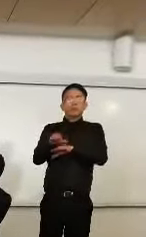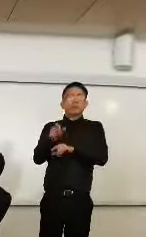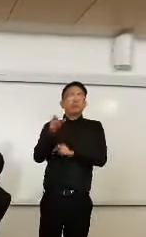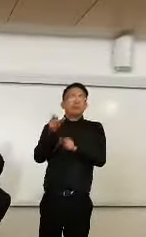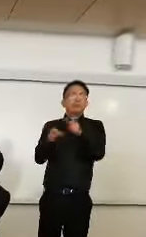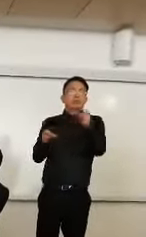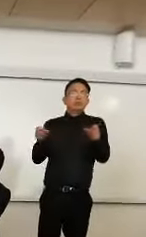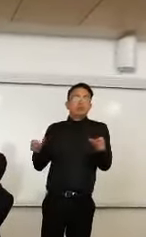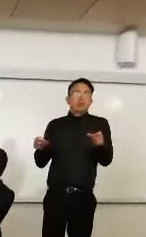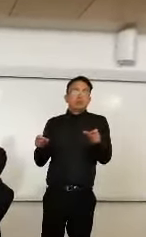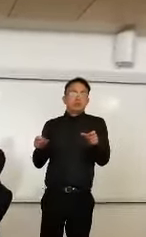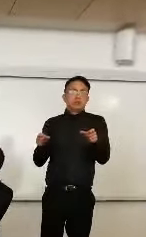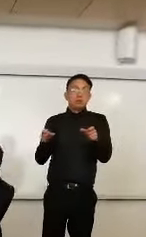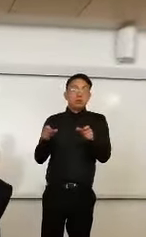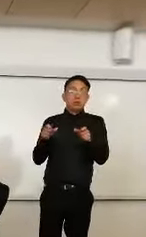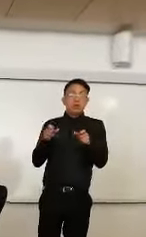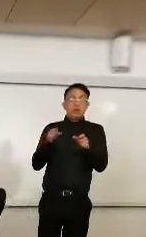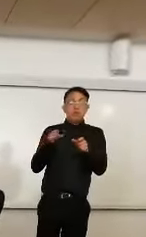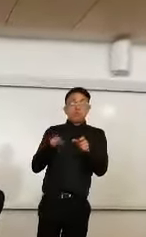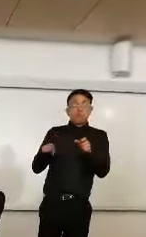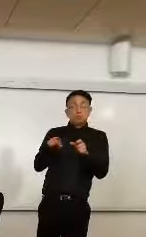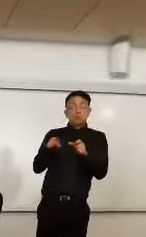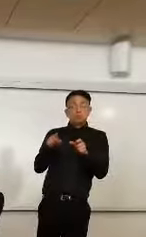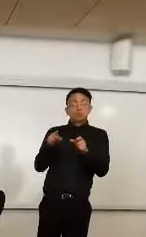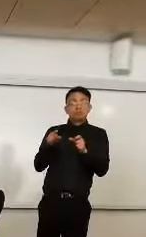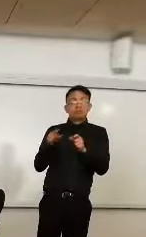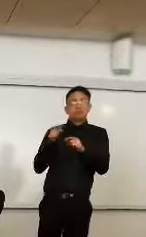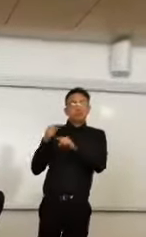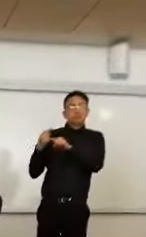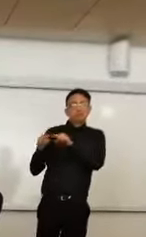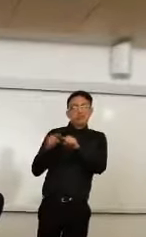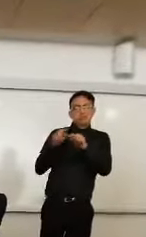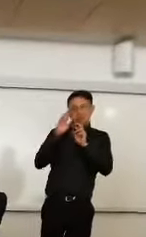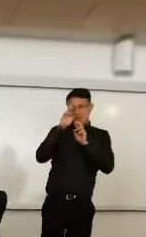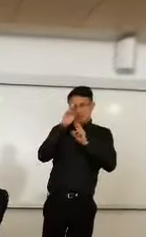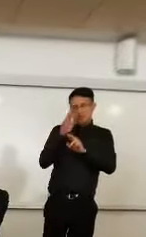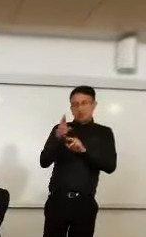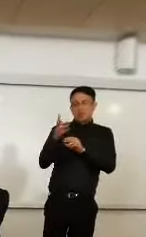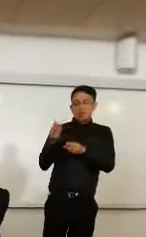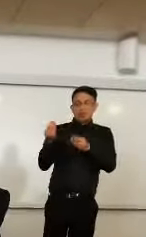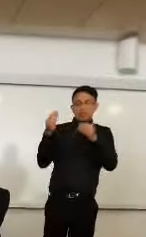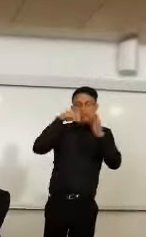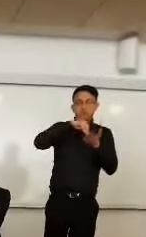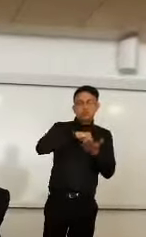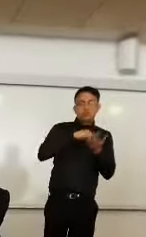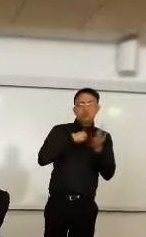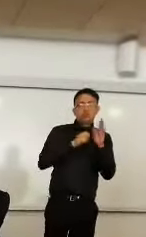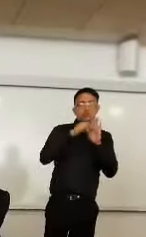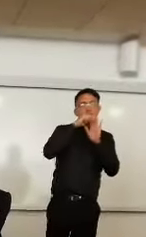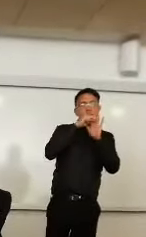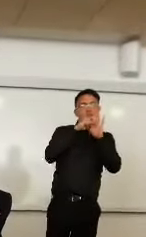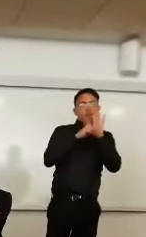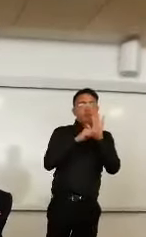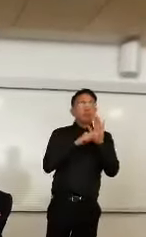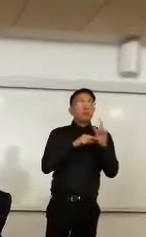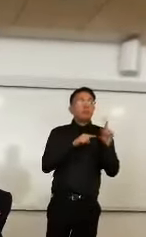que tuvieron a su cargo la responsabilidad de la elaboración del reglamento. Veo